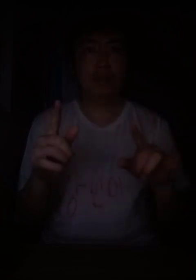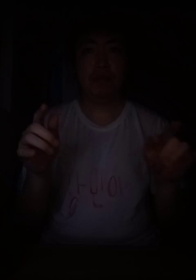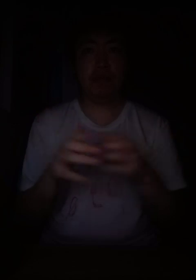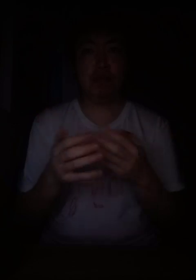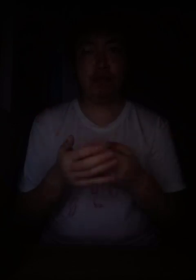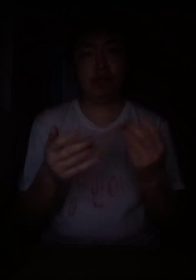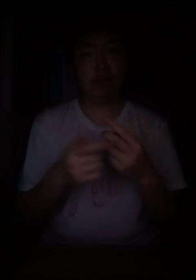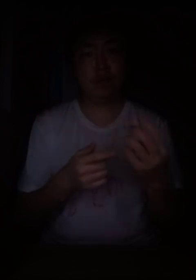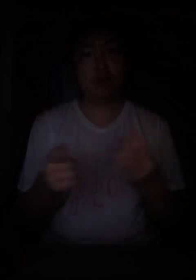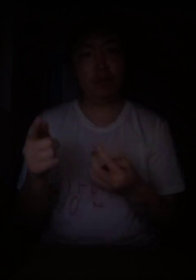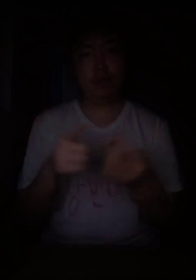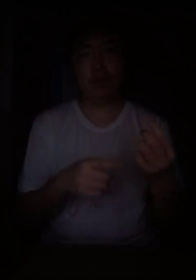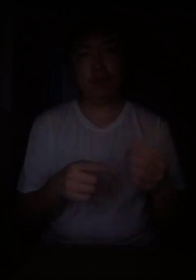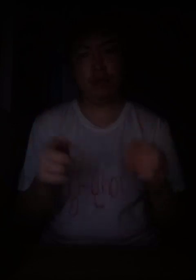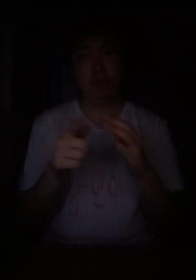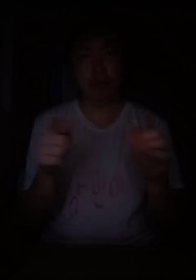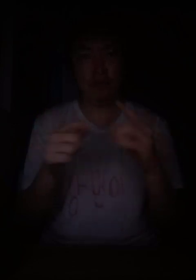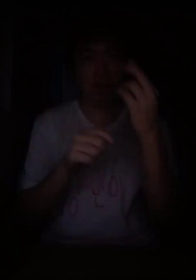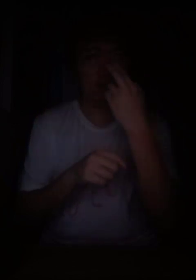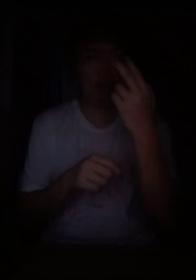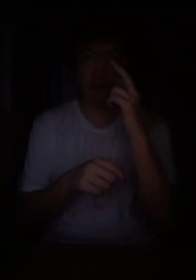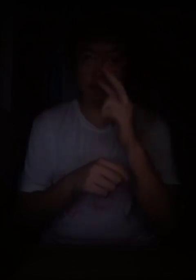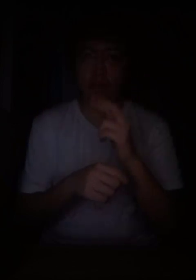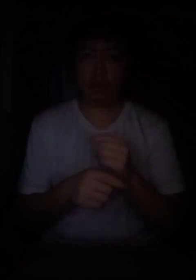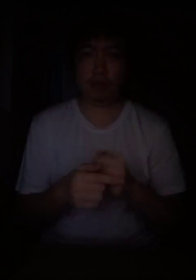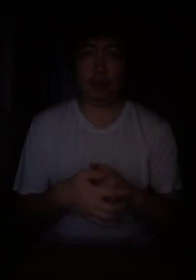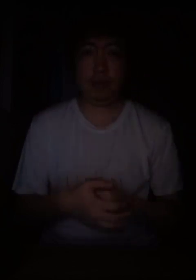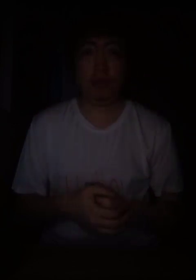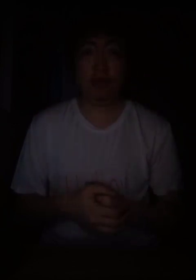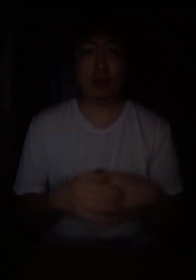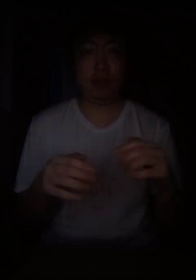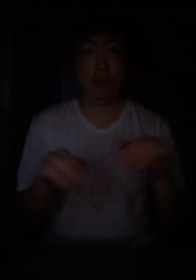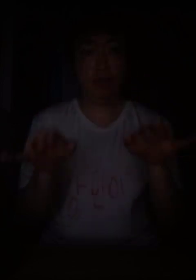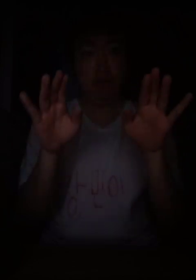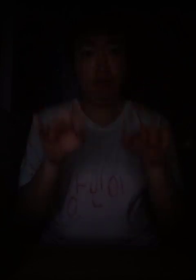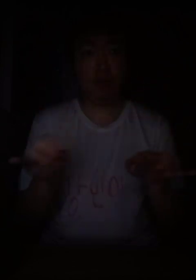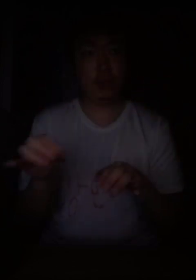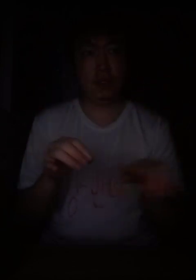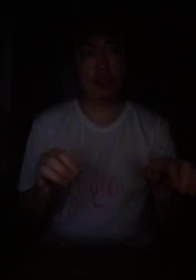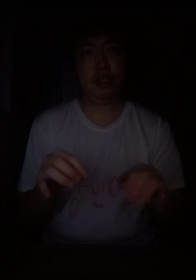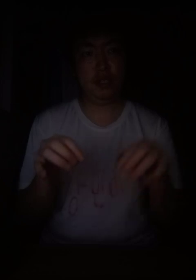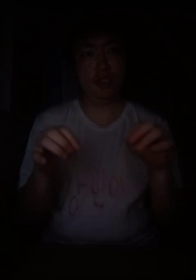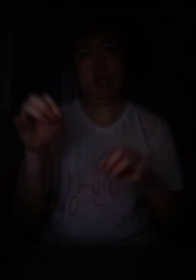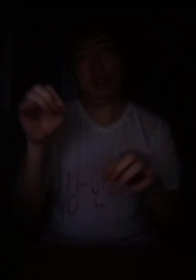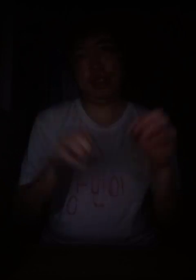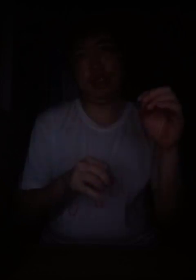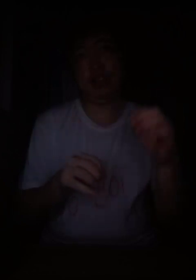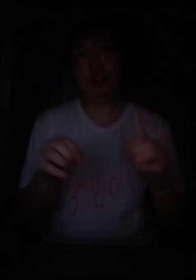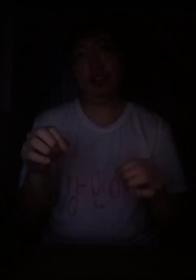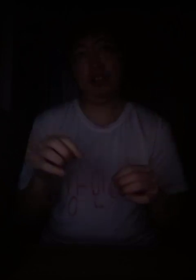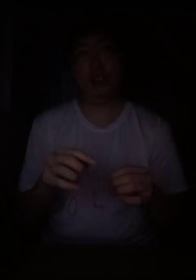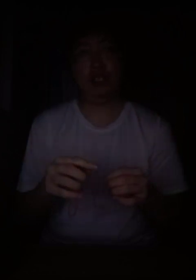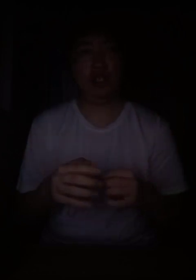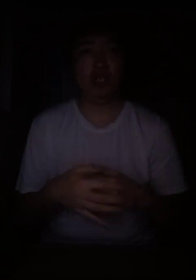지나서야 주차장 안으로 들어가 볼 수 있었습니다. 여전히 무릎 높이까지 물이 차 있습니다. 수면 아래는 지금 누가